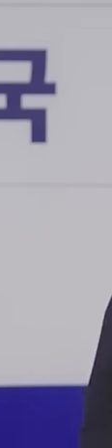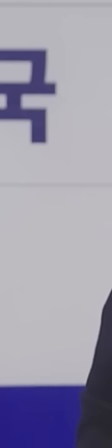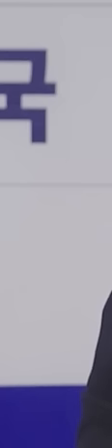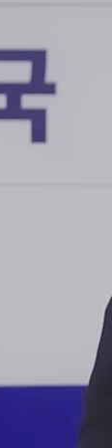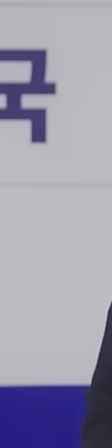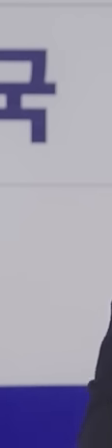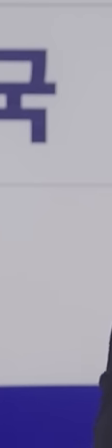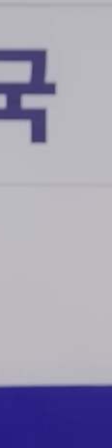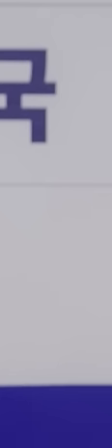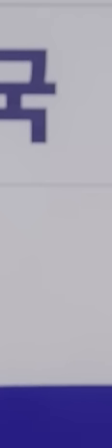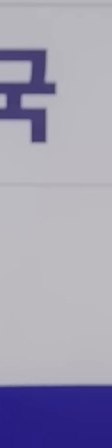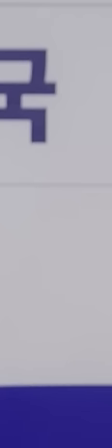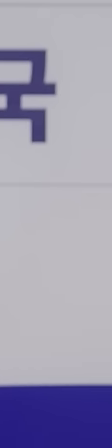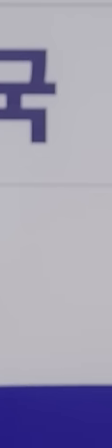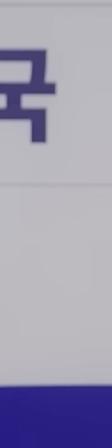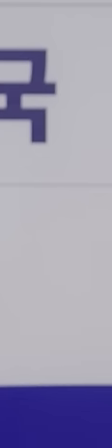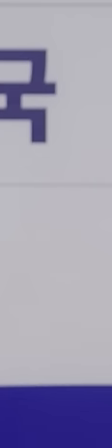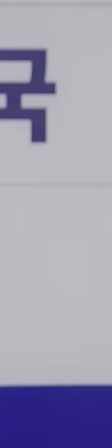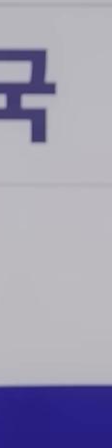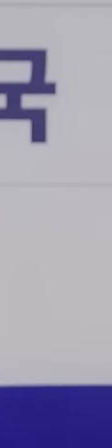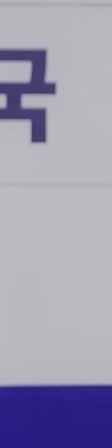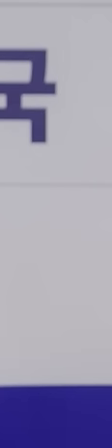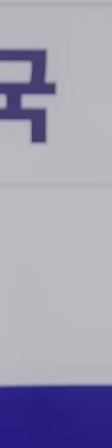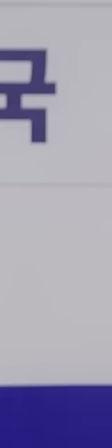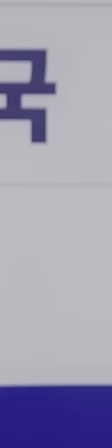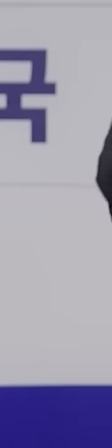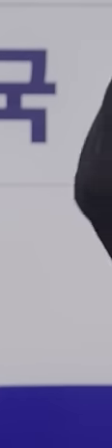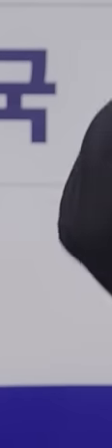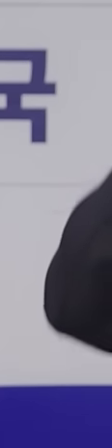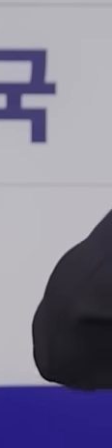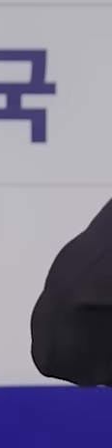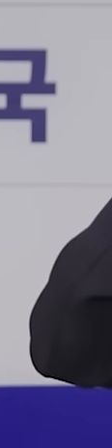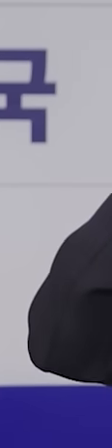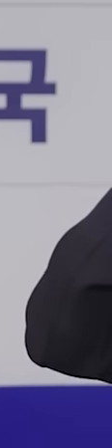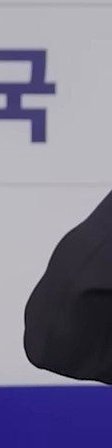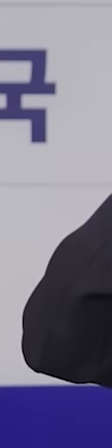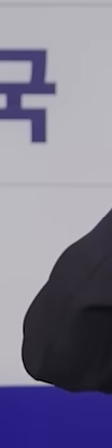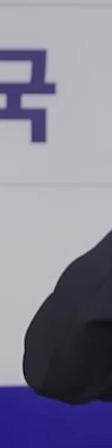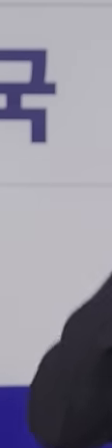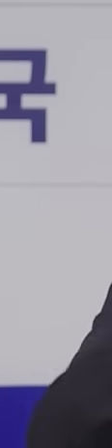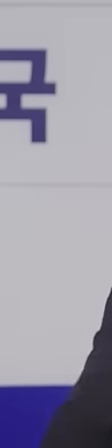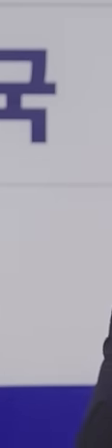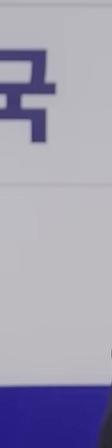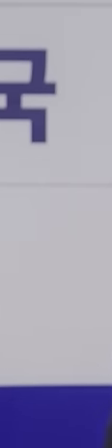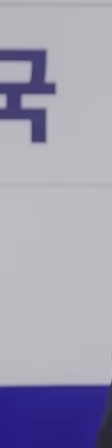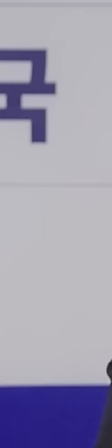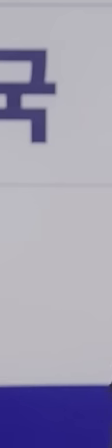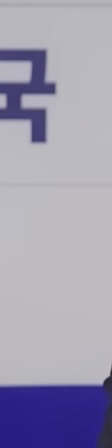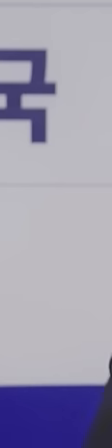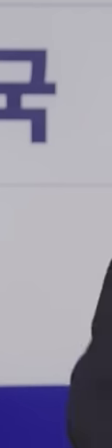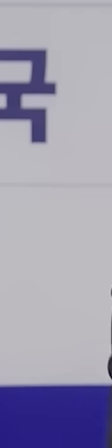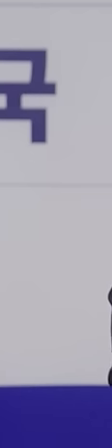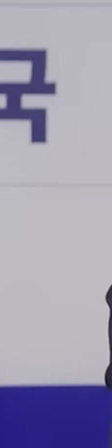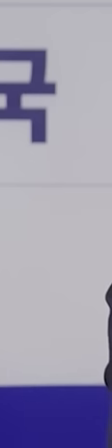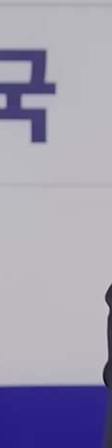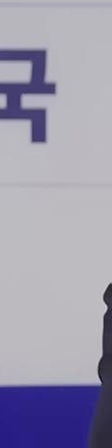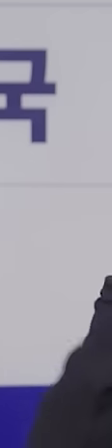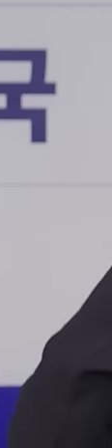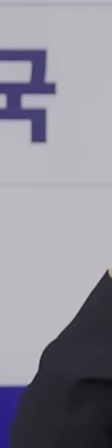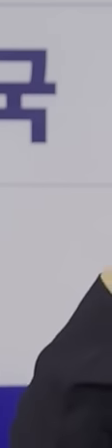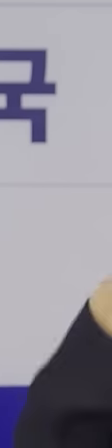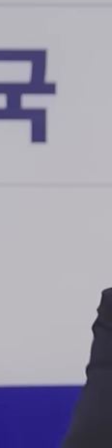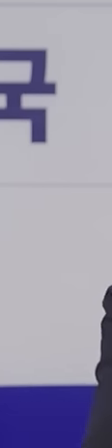난데없이 하늘에서 오물풍선이 떨어지고 남북이 일촉즉발의 군사 충돌 위험에 놓이는